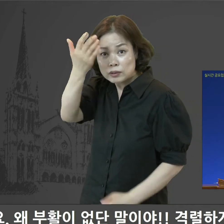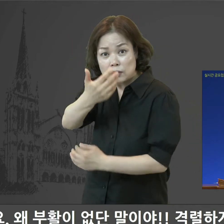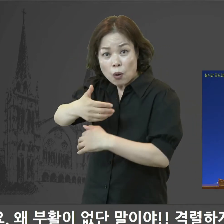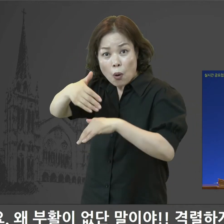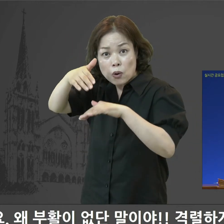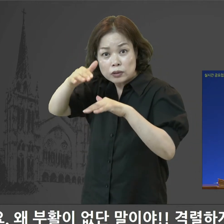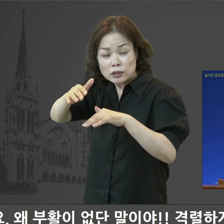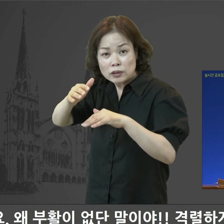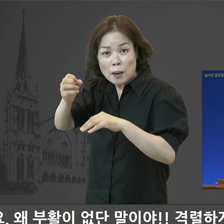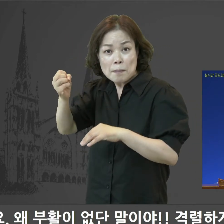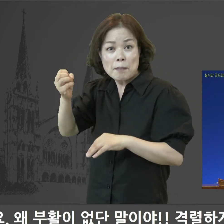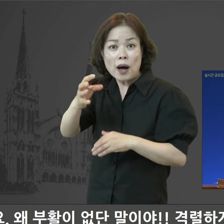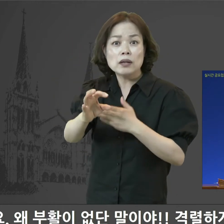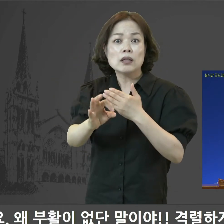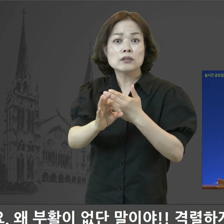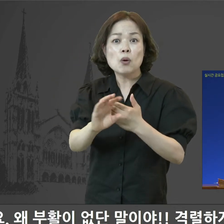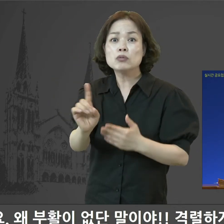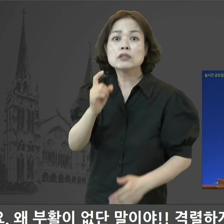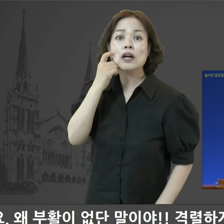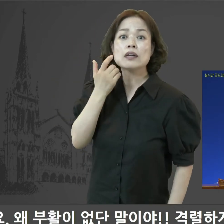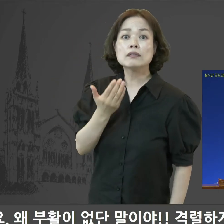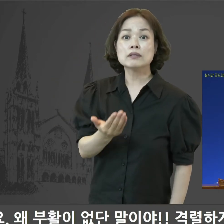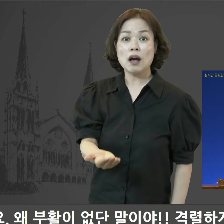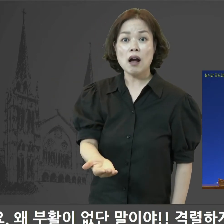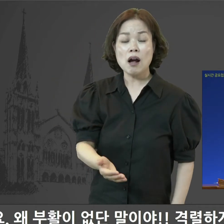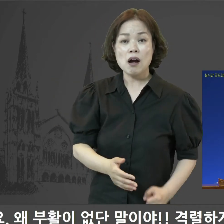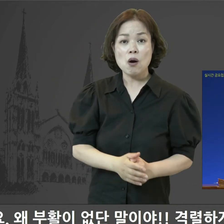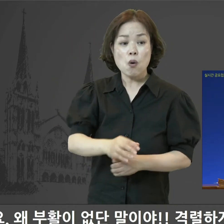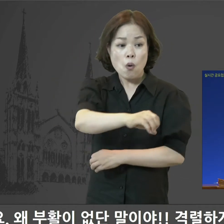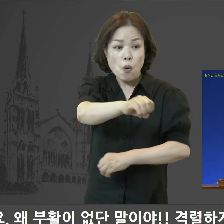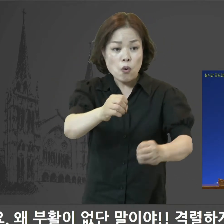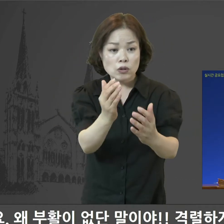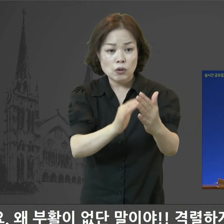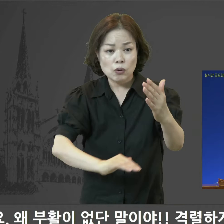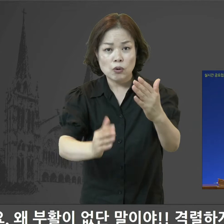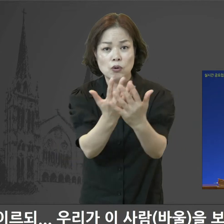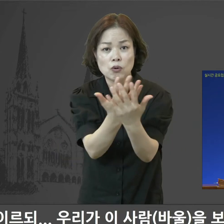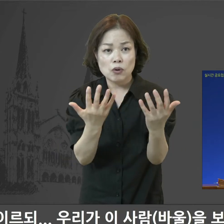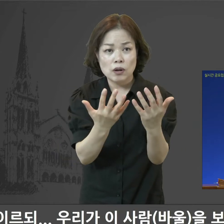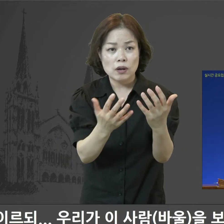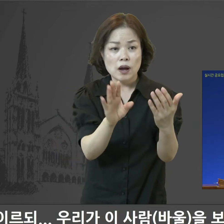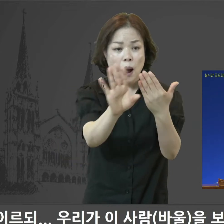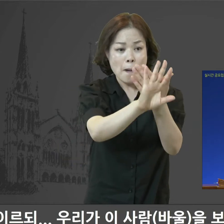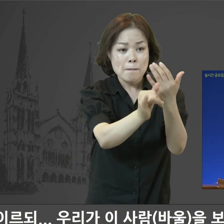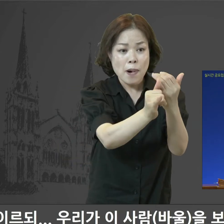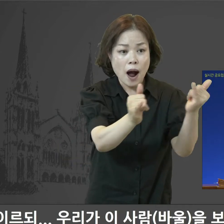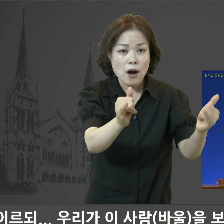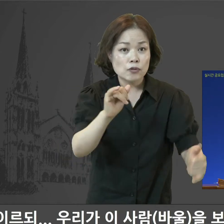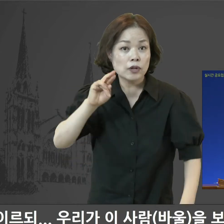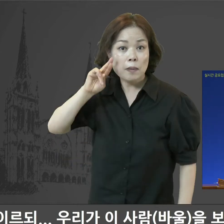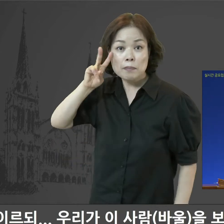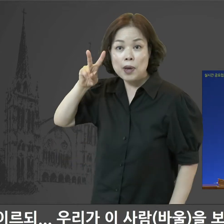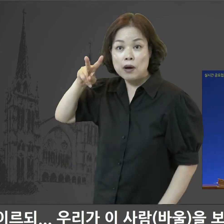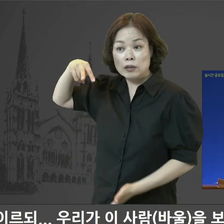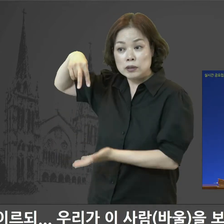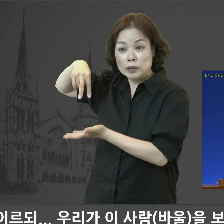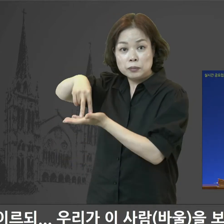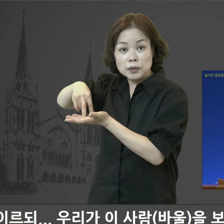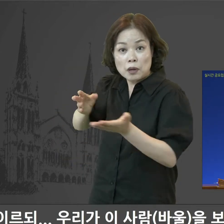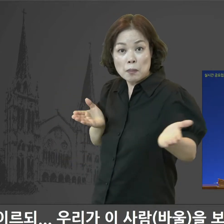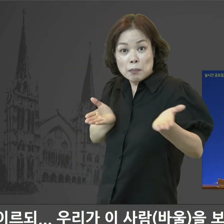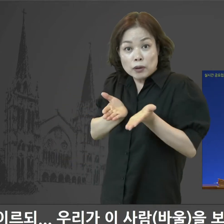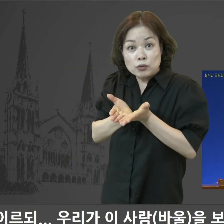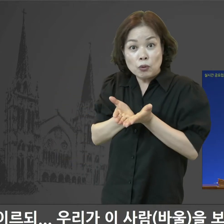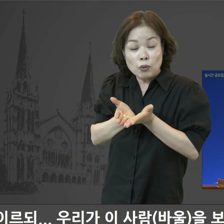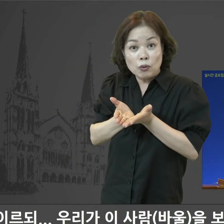천사가 그에게 말하였으면 어찌하겠느냐. 오히려 공회에서 바리새파들이 바울을 편드는 일들이